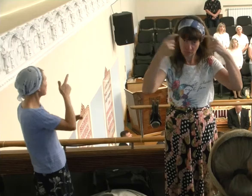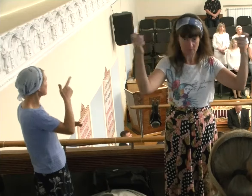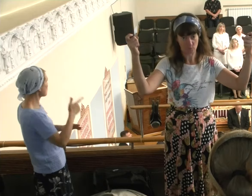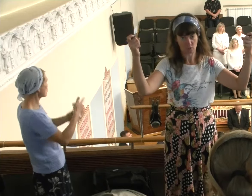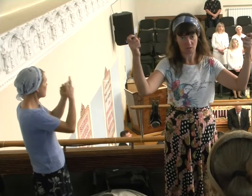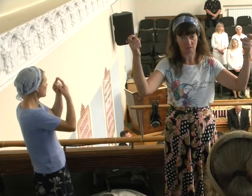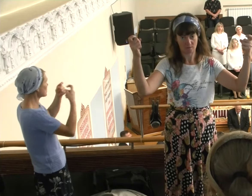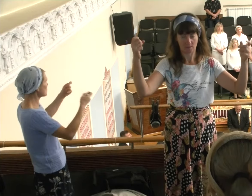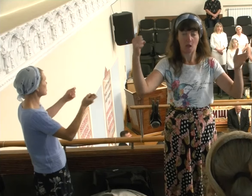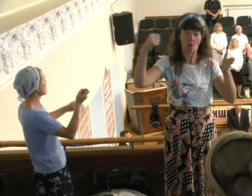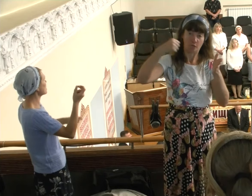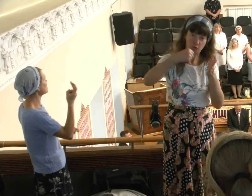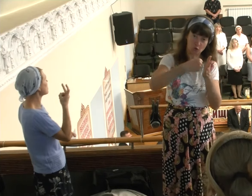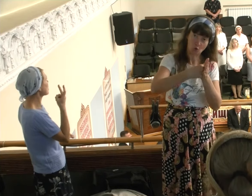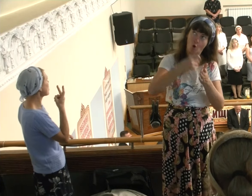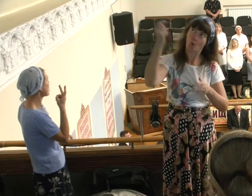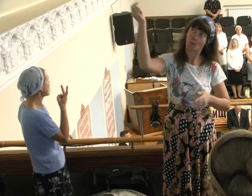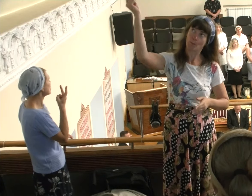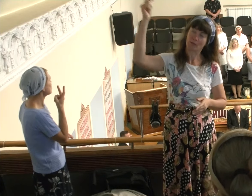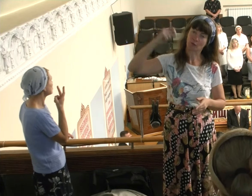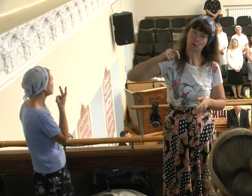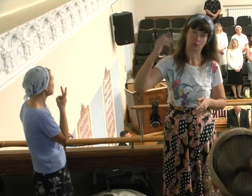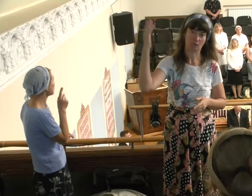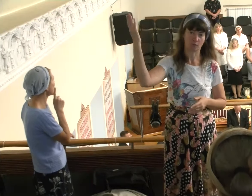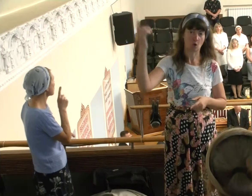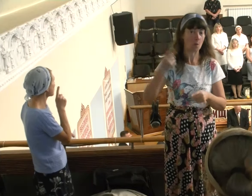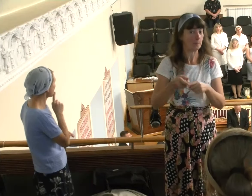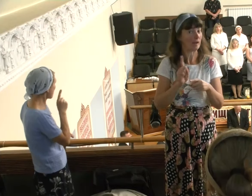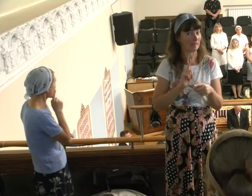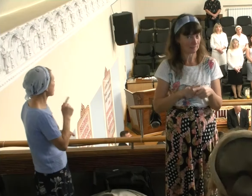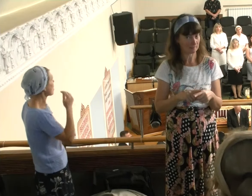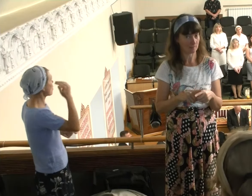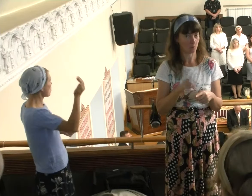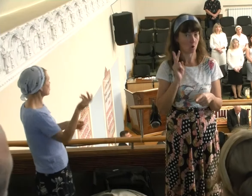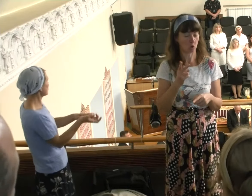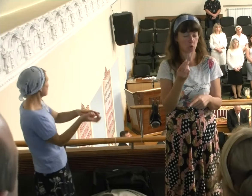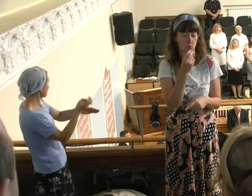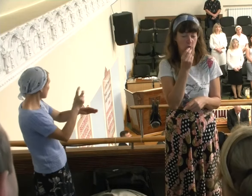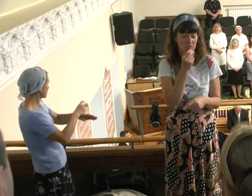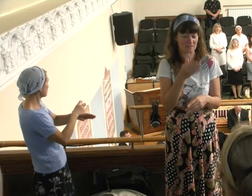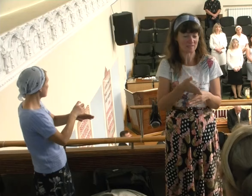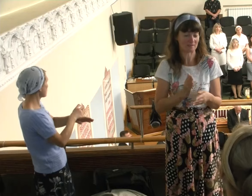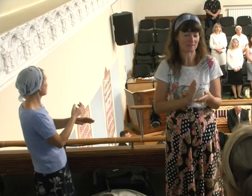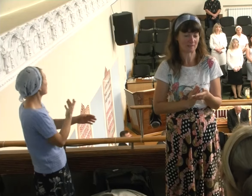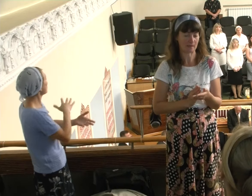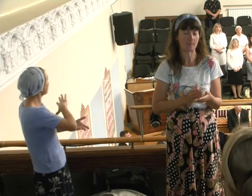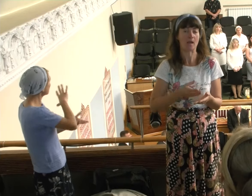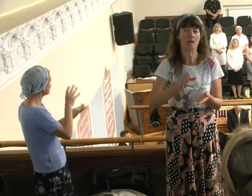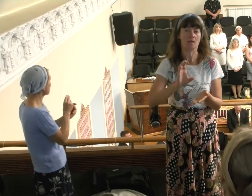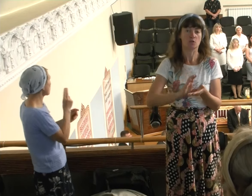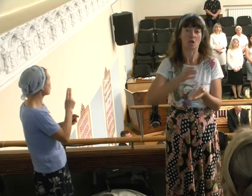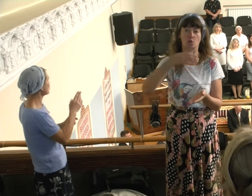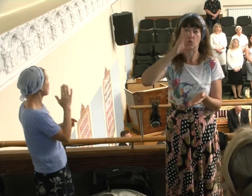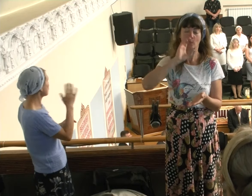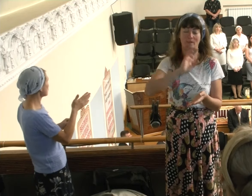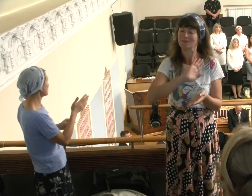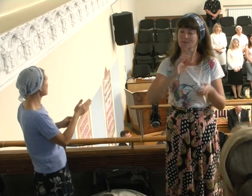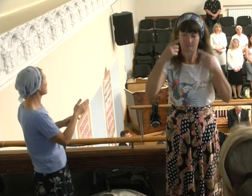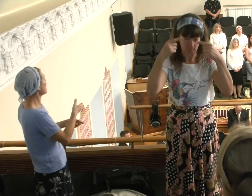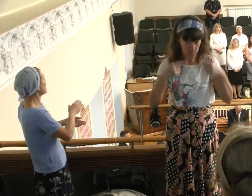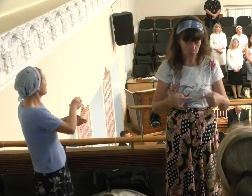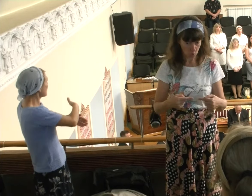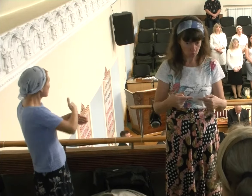возвещаете, доколе он придет. Посему, кто будет есть хлеб сей или пить чашу Господню